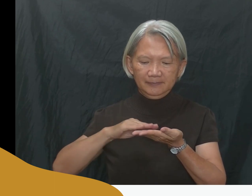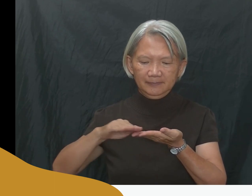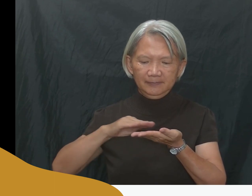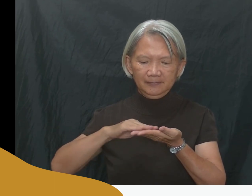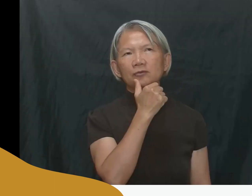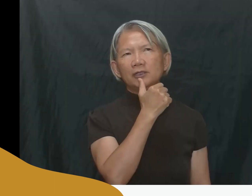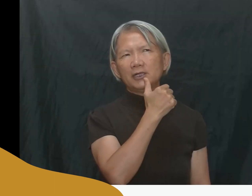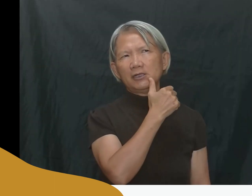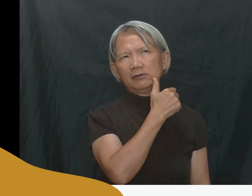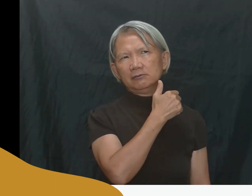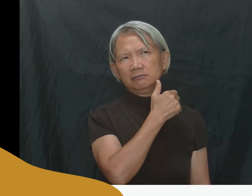无聊，